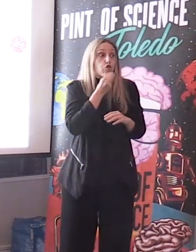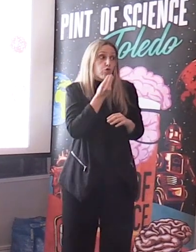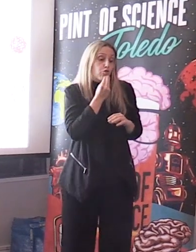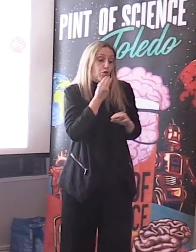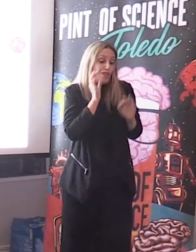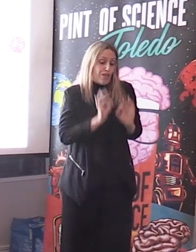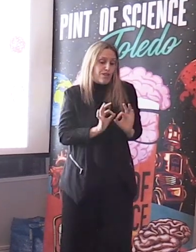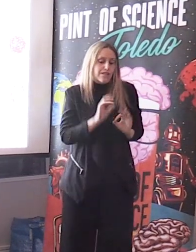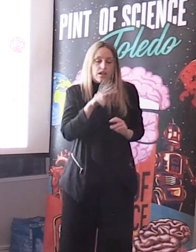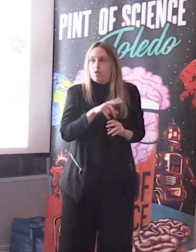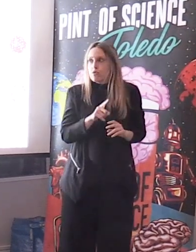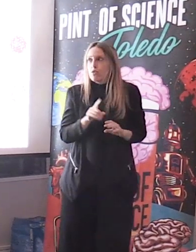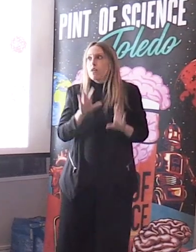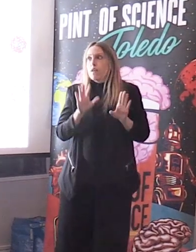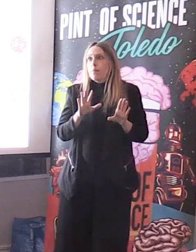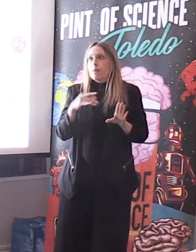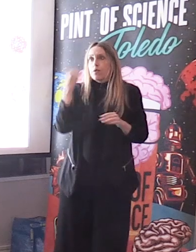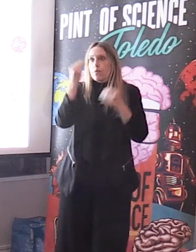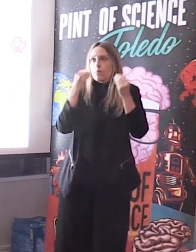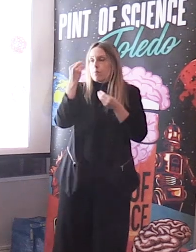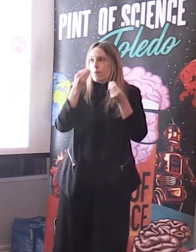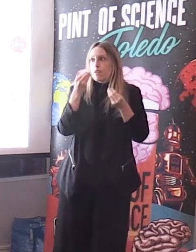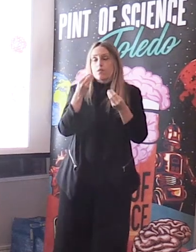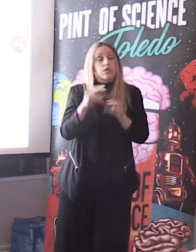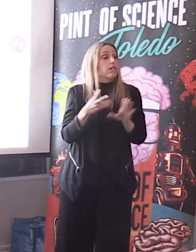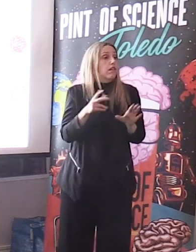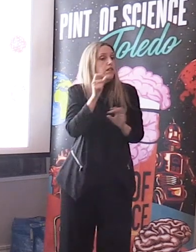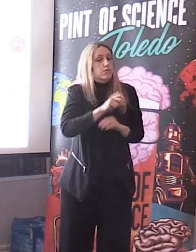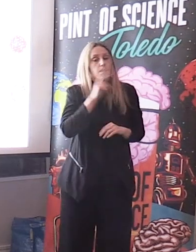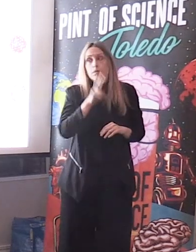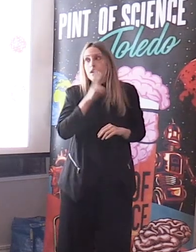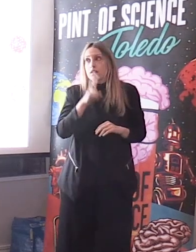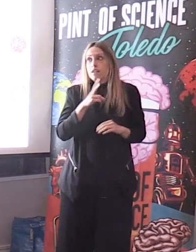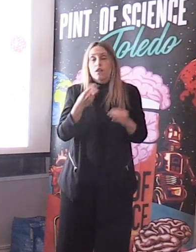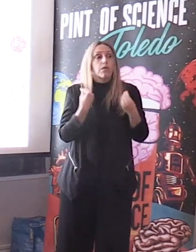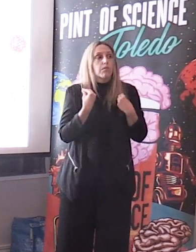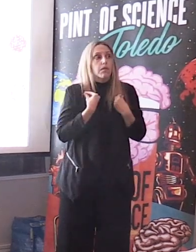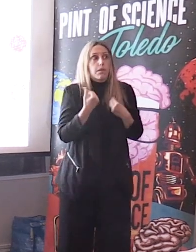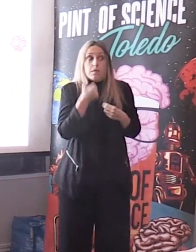nutricionista, pero creo que sí, el vegetariano vive mejor.